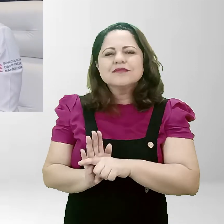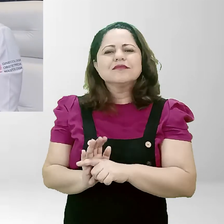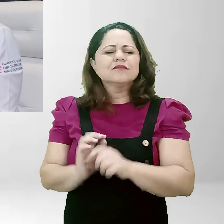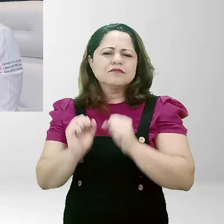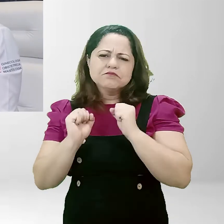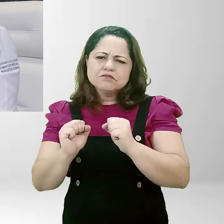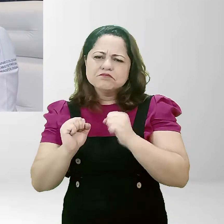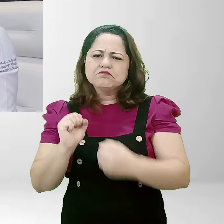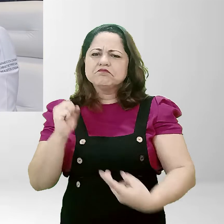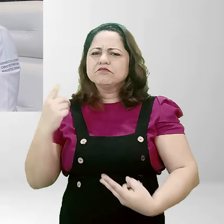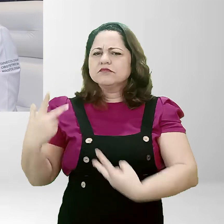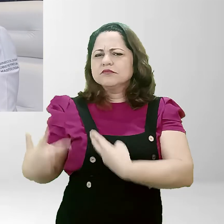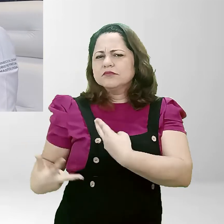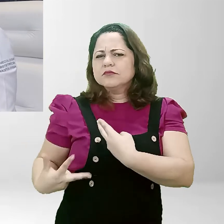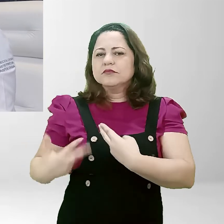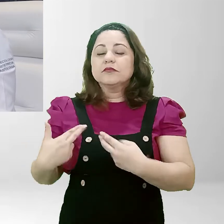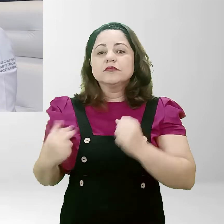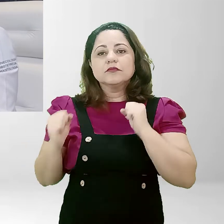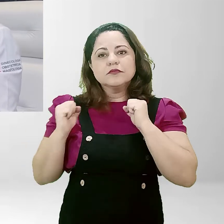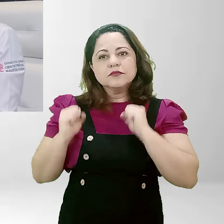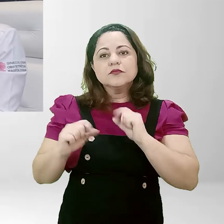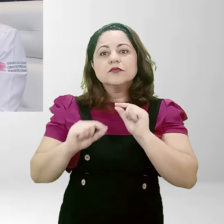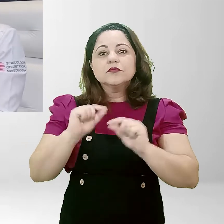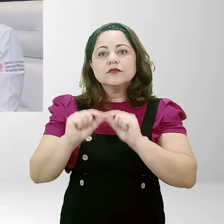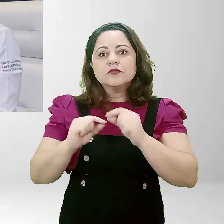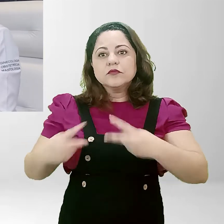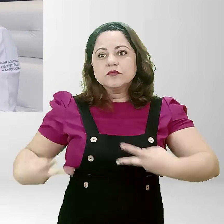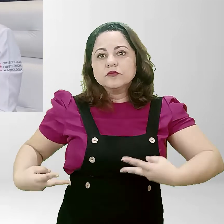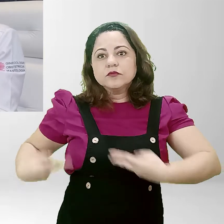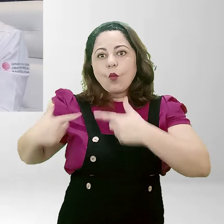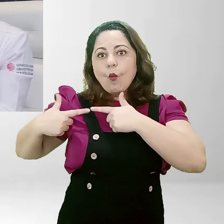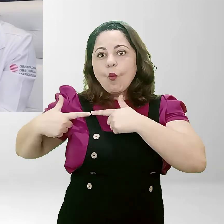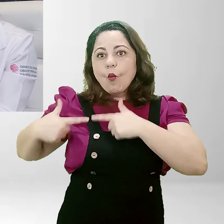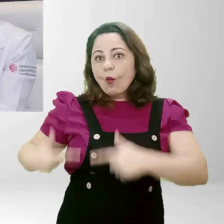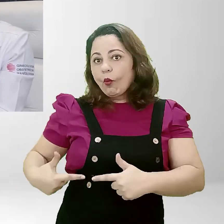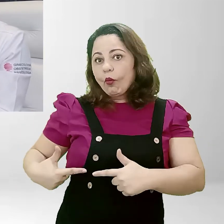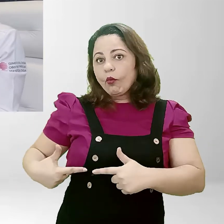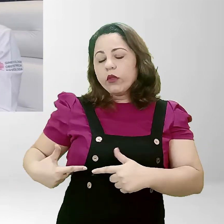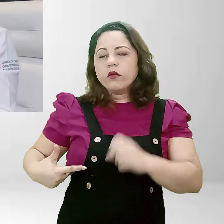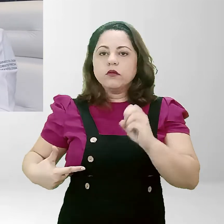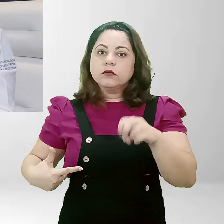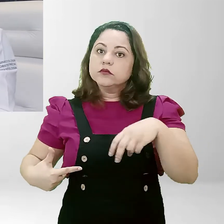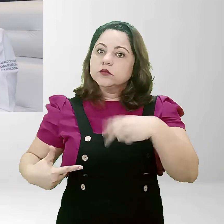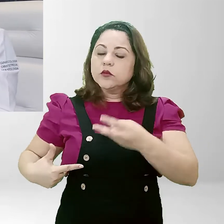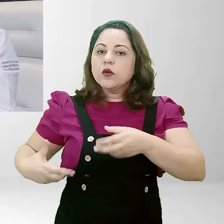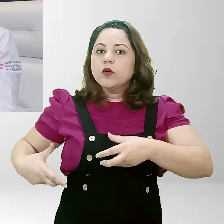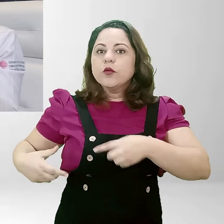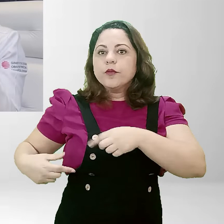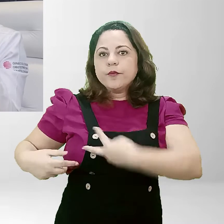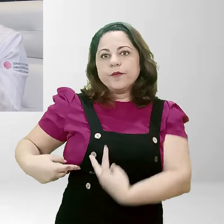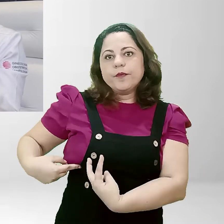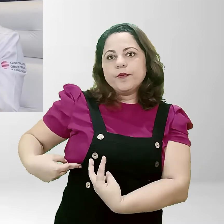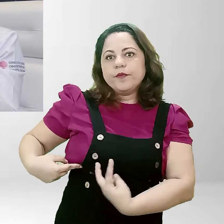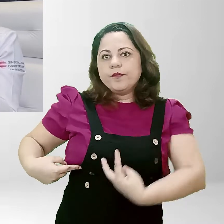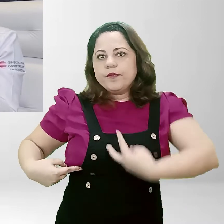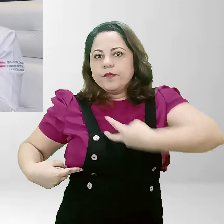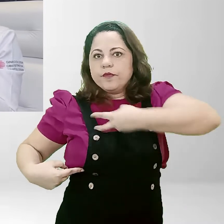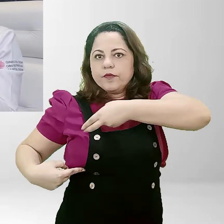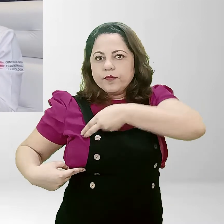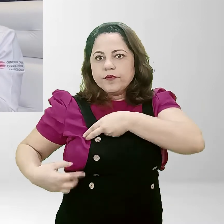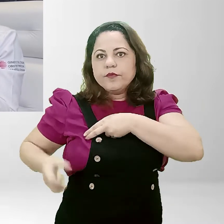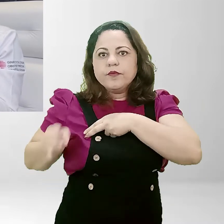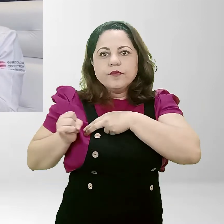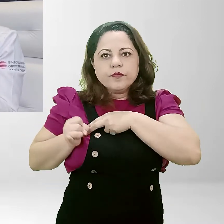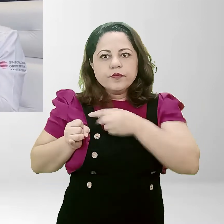disponíveis para o câncer de mama, desde aquelas conservadoras, onde são feitos setores, quadrantes da mama, remodelamento da